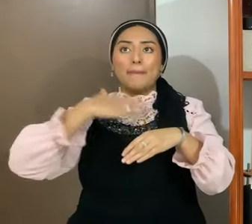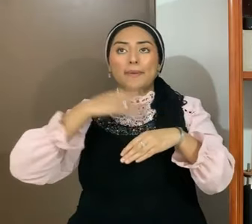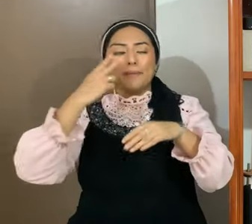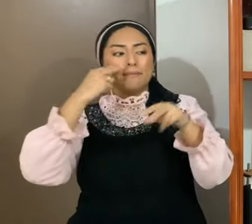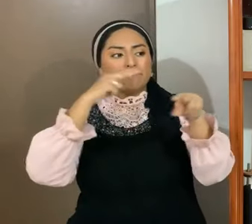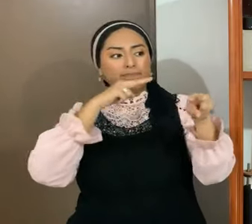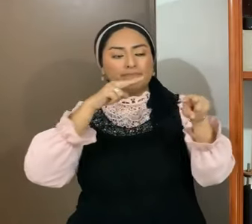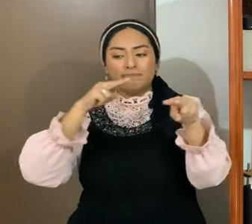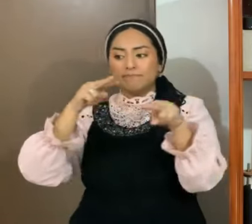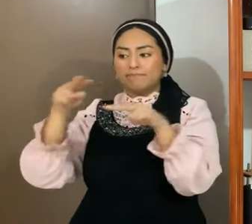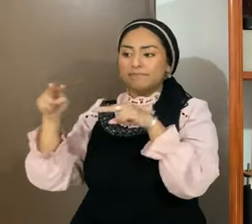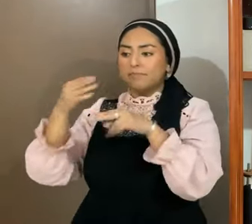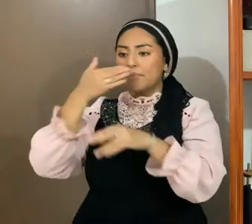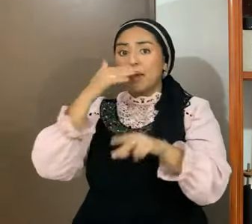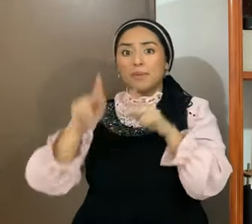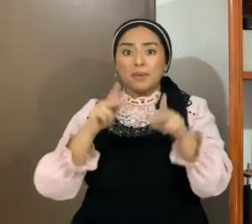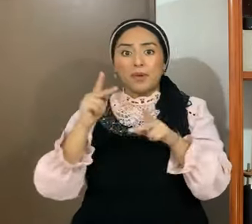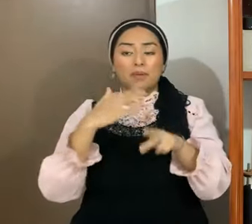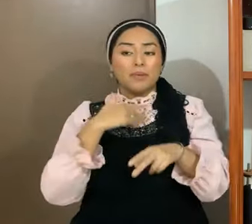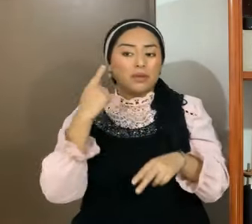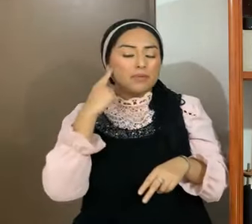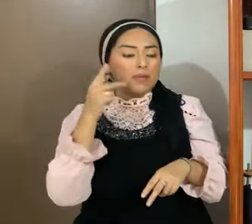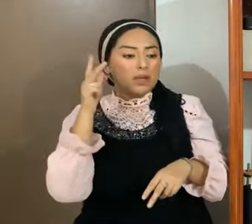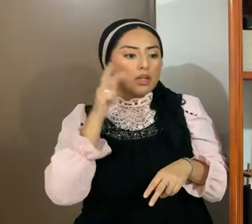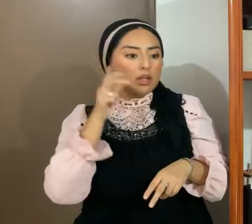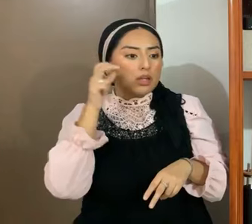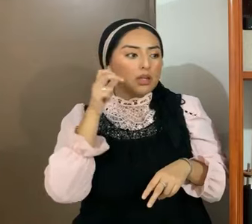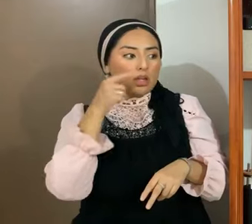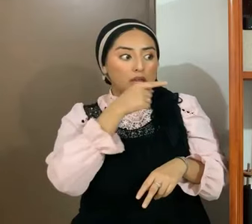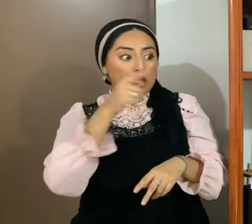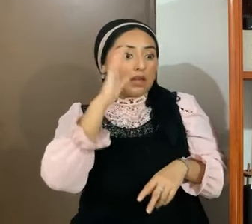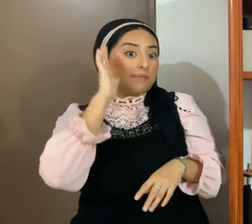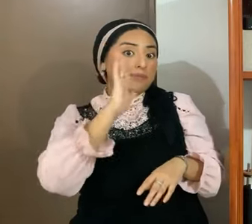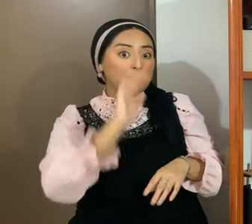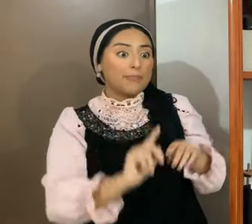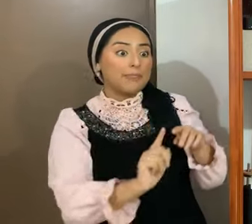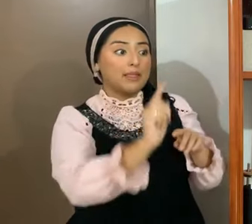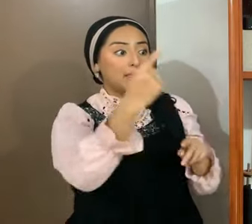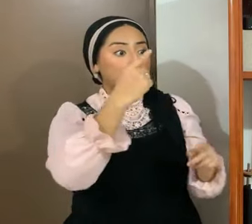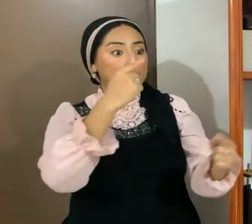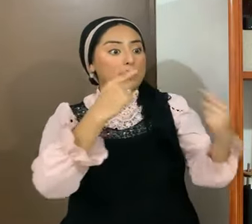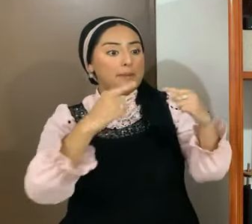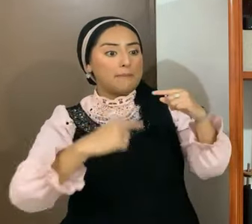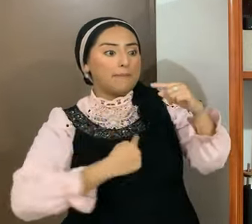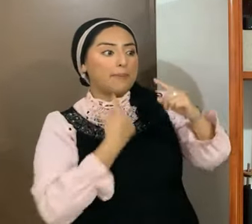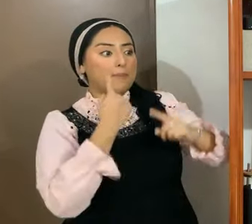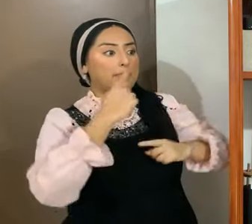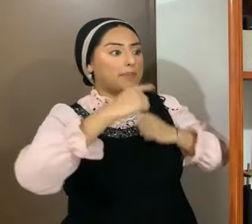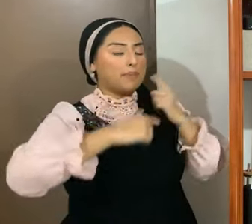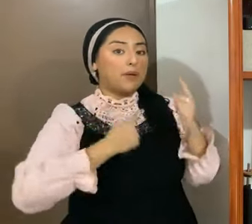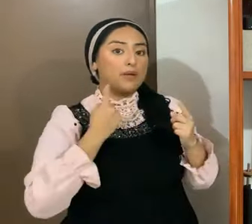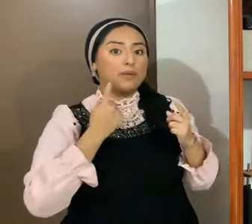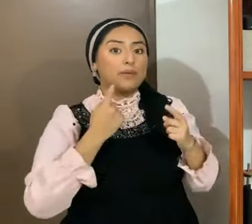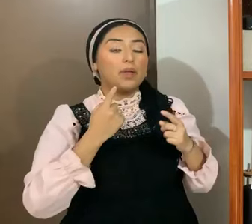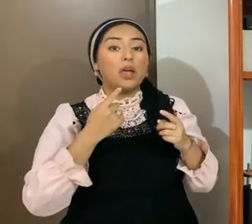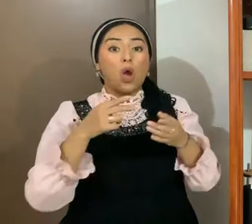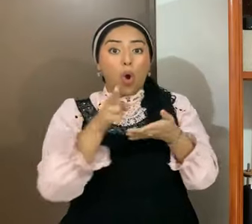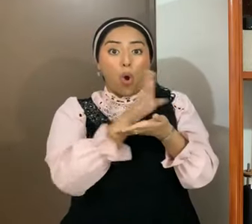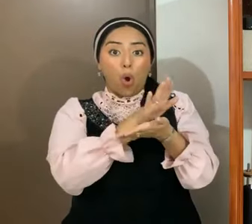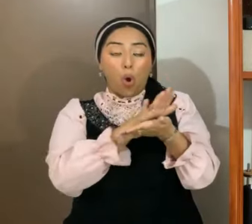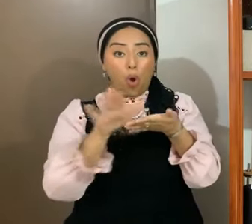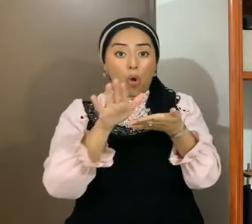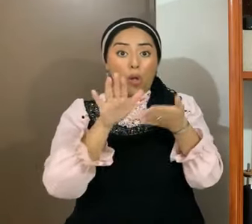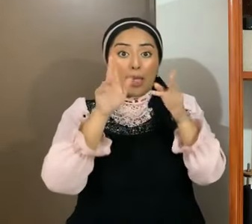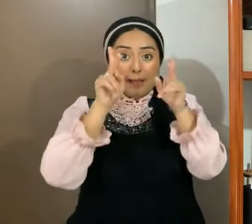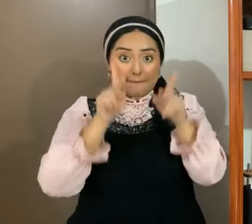ojos sobre mis enemigos, oirán mis oídos de los que se levantaron contra mí, de los malignos. El justo florecerá